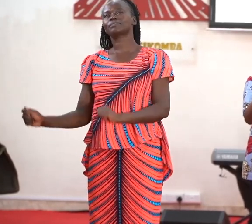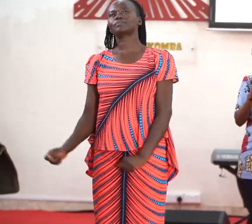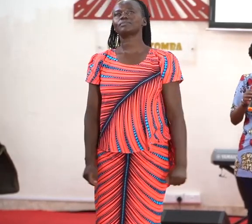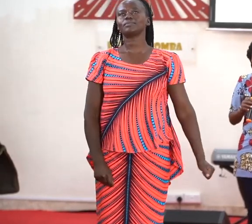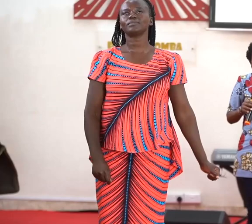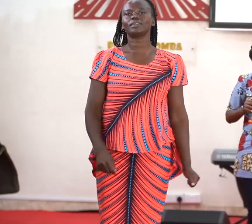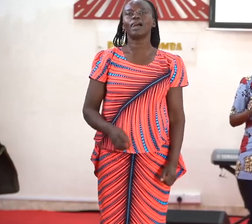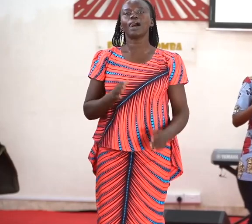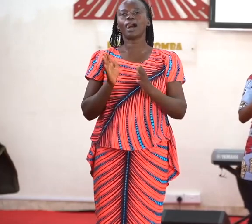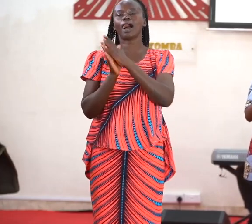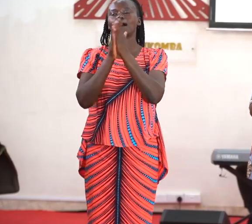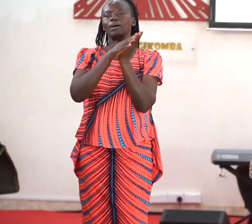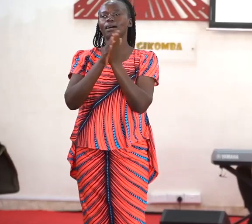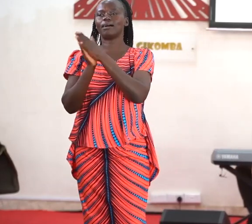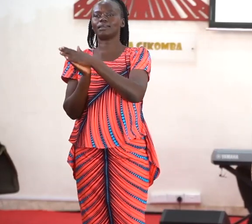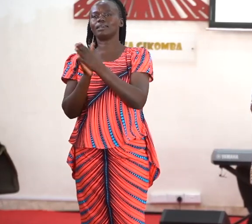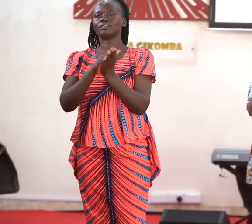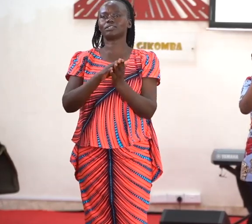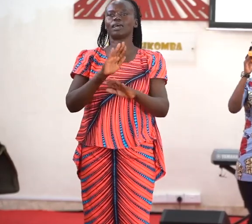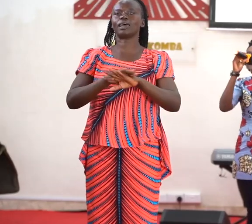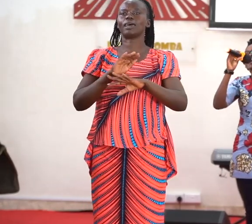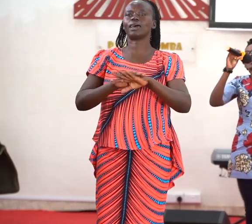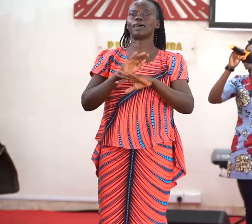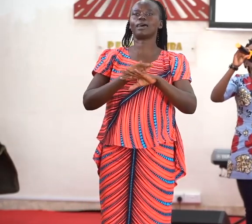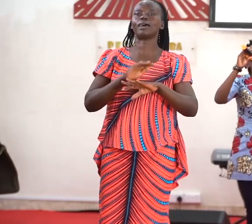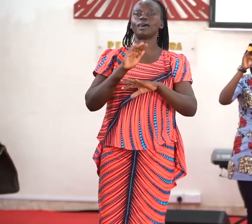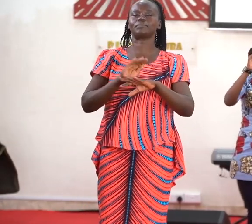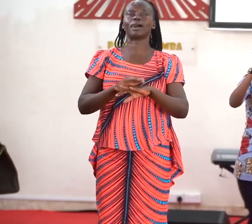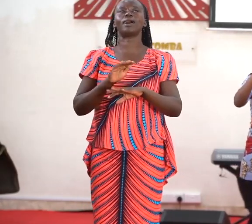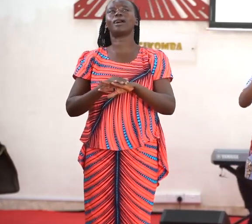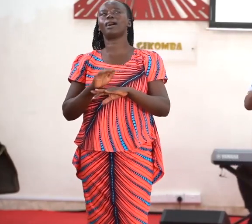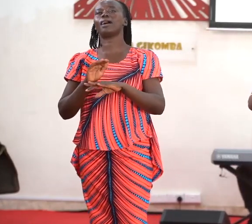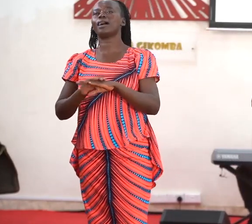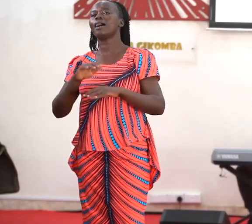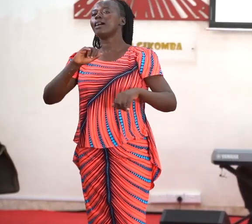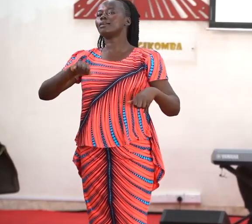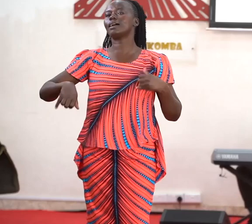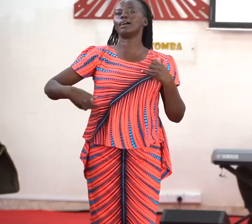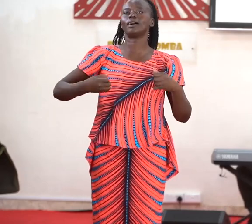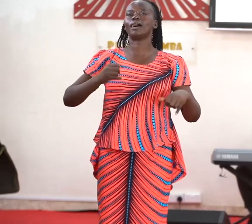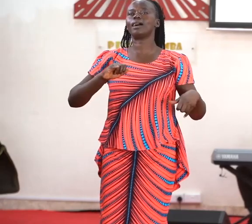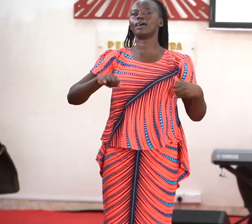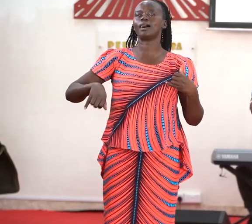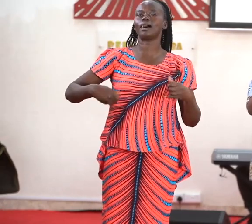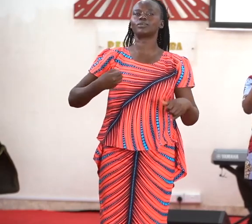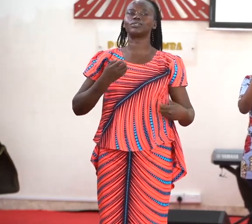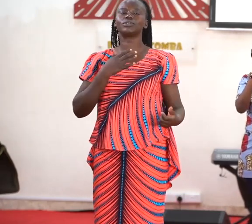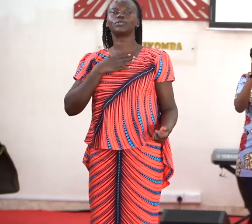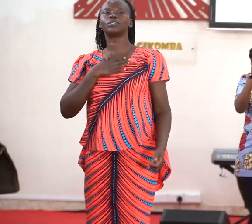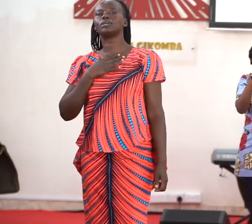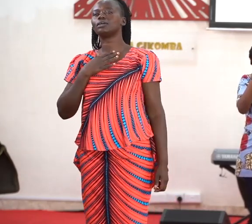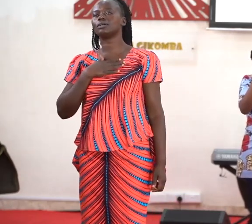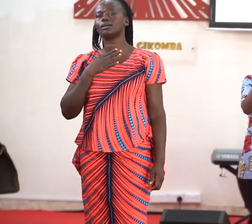Habari njema, habari njema, habari njema, raha